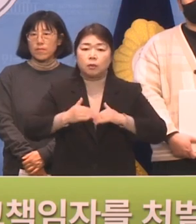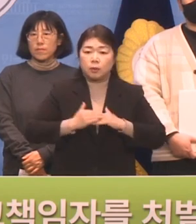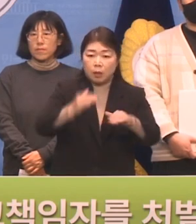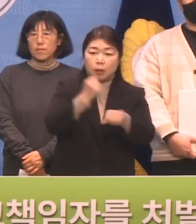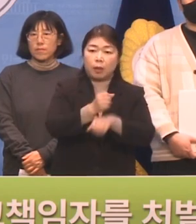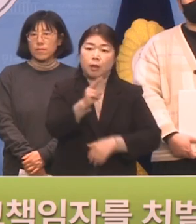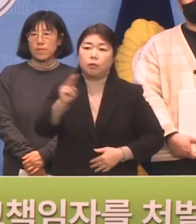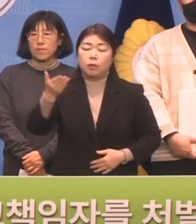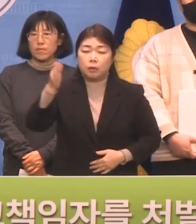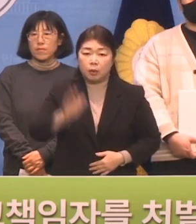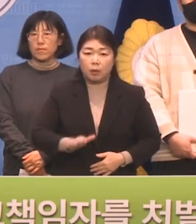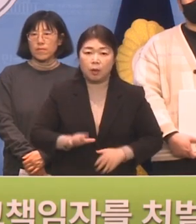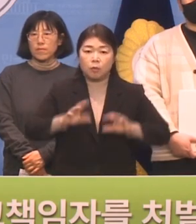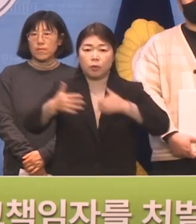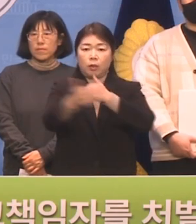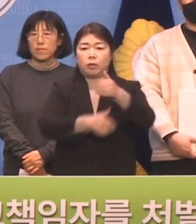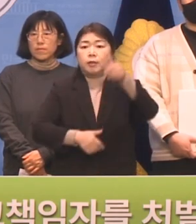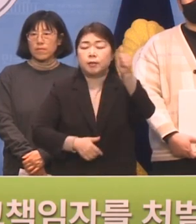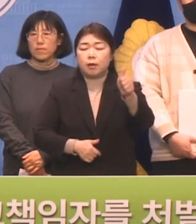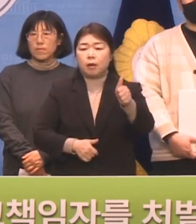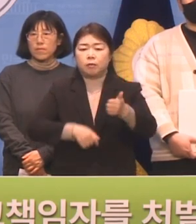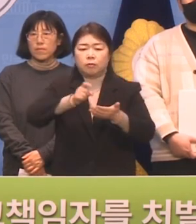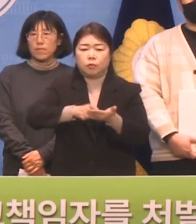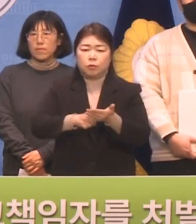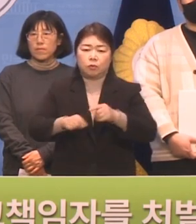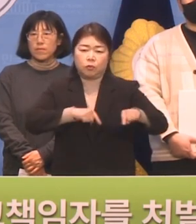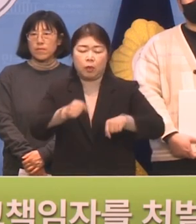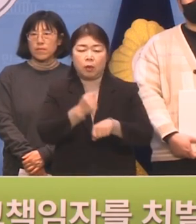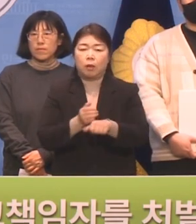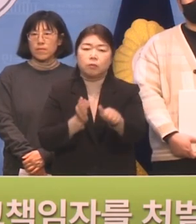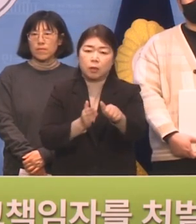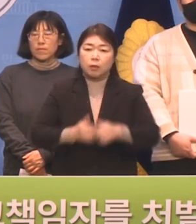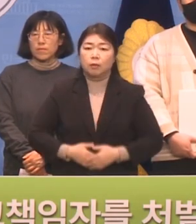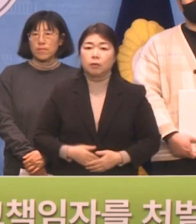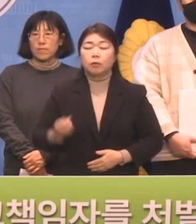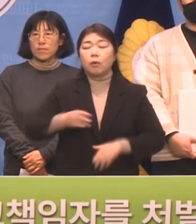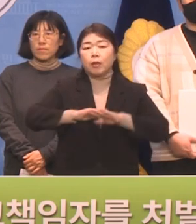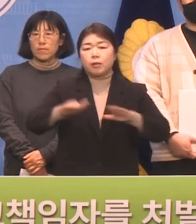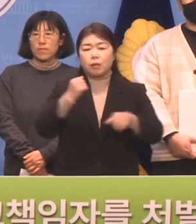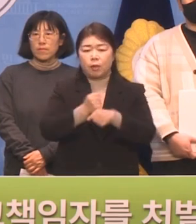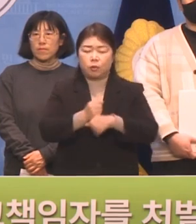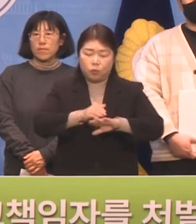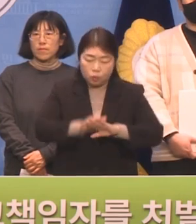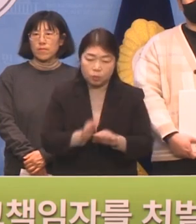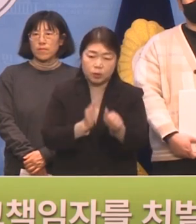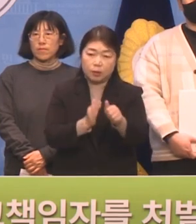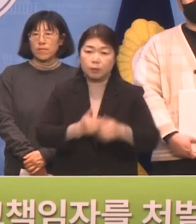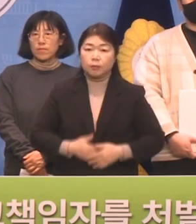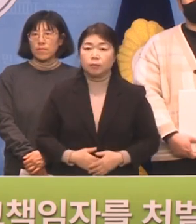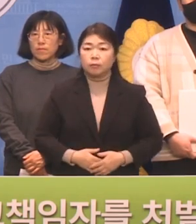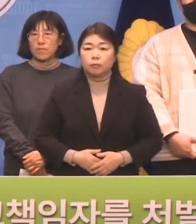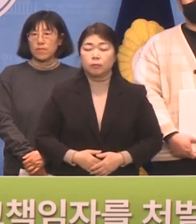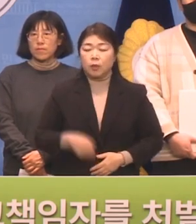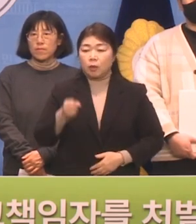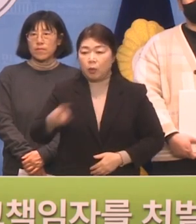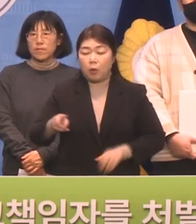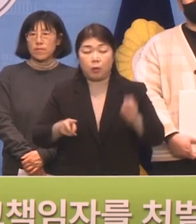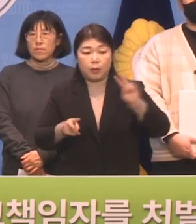의장이 촉구를 해주시고 또 대책을 만들어 주시고 여야 원내대표에게